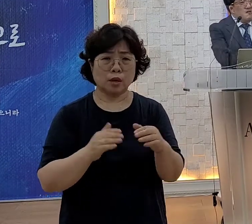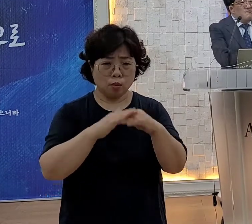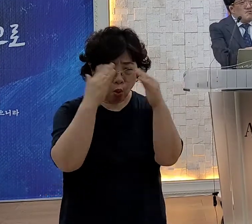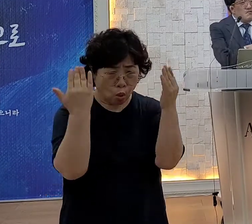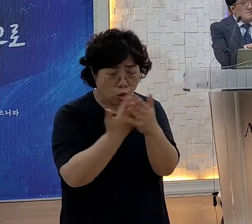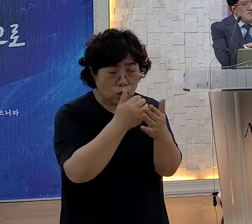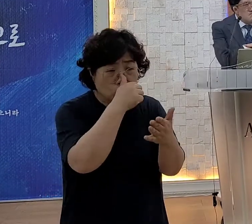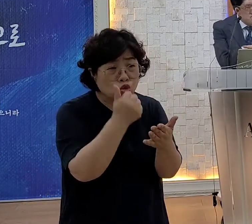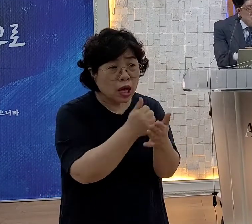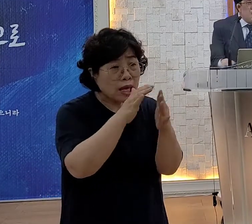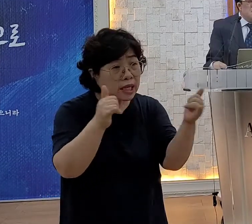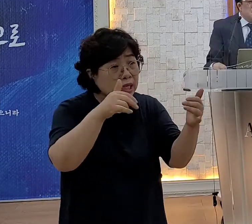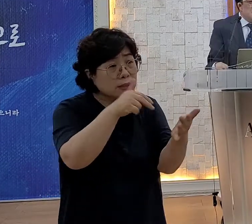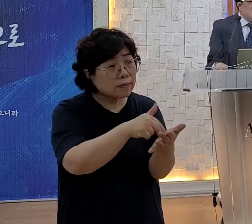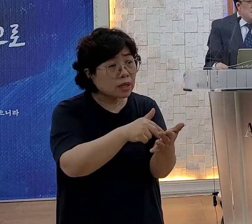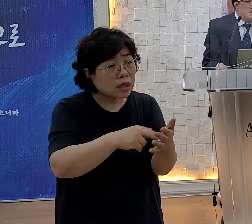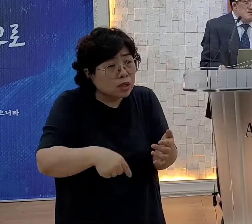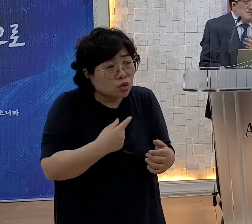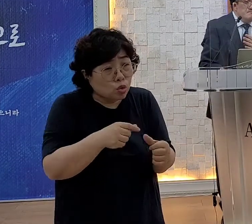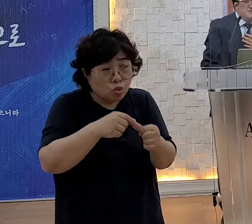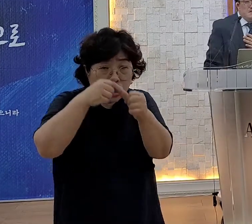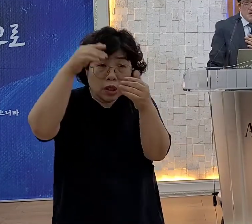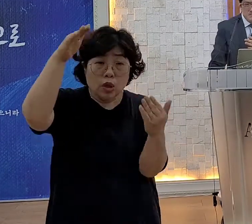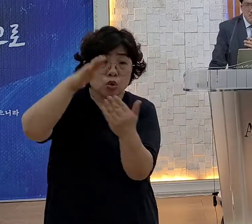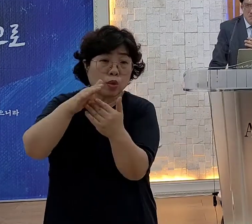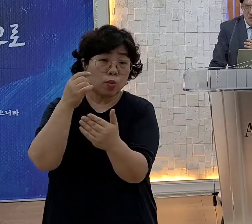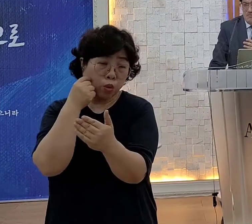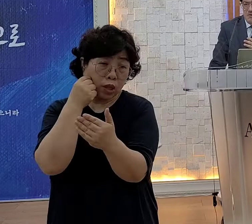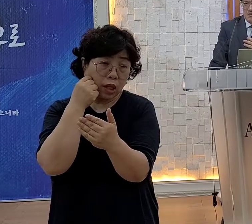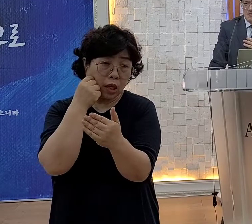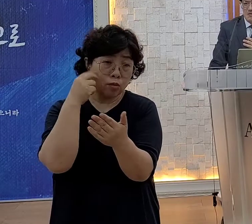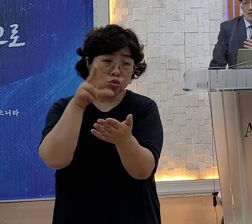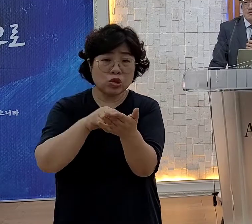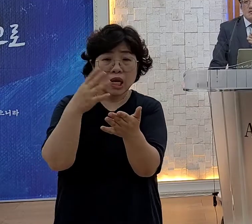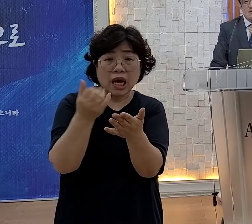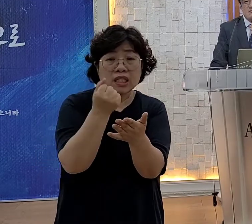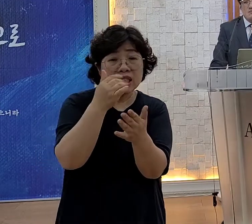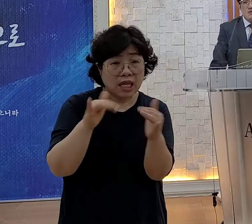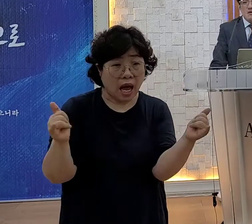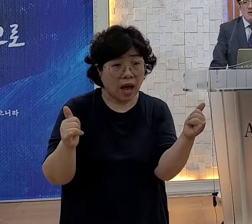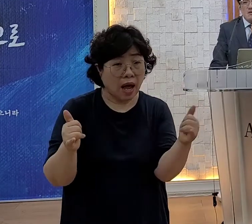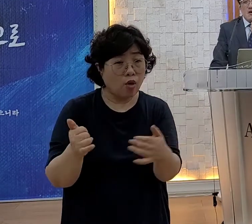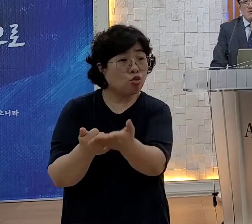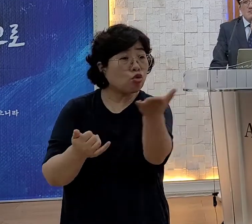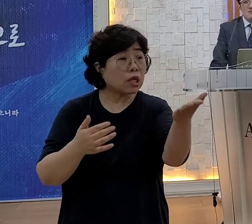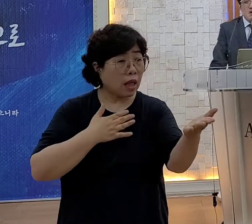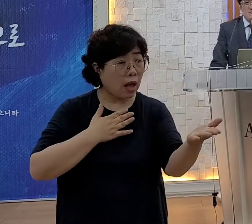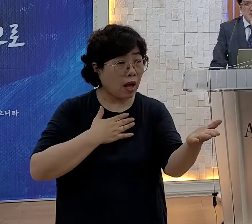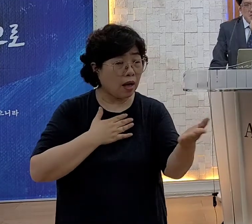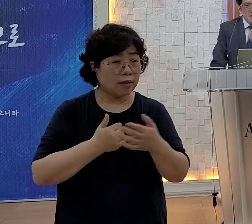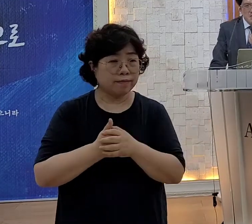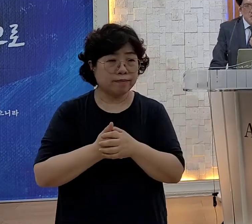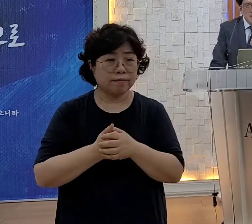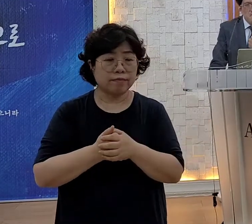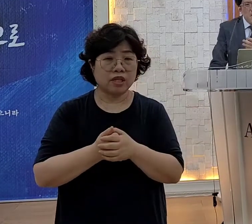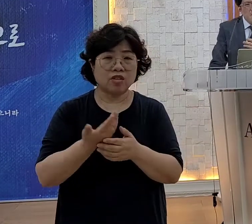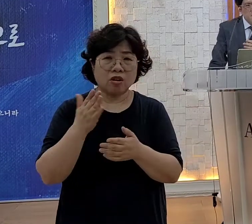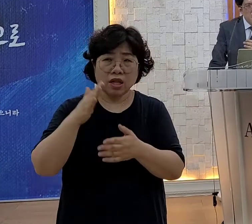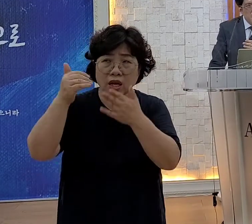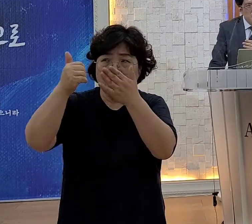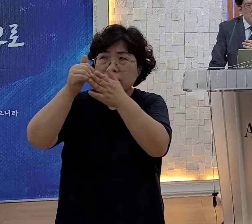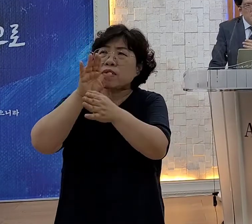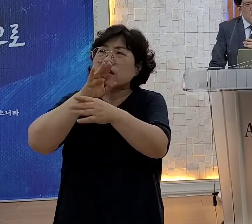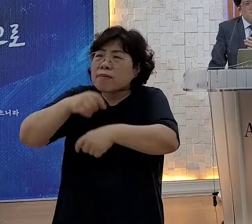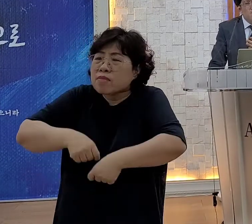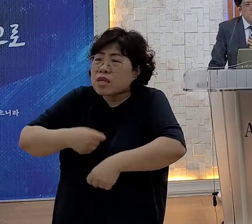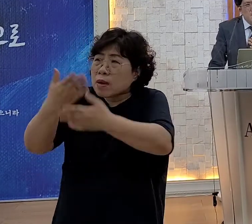죄인이고 우리 스스로는 구원받을 수 없는 이 문제를 가지고 있는 사람이 이제 그러면 이제 그 하나님의 참된 의를 받기